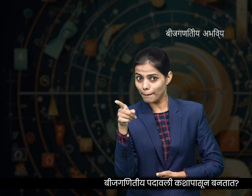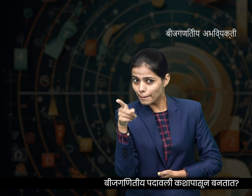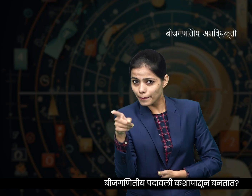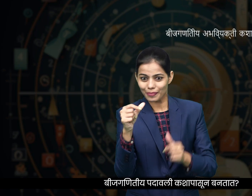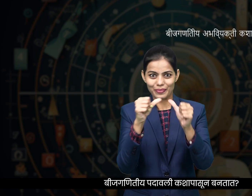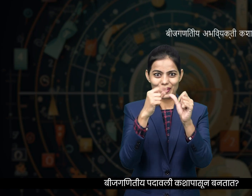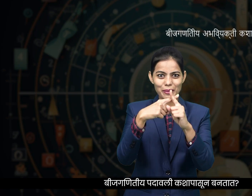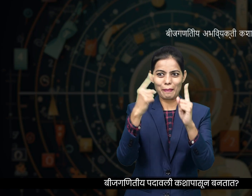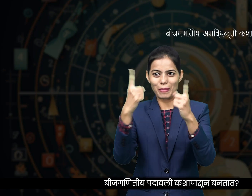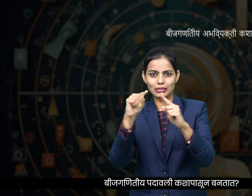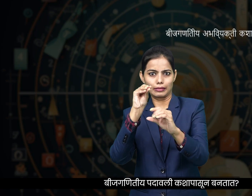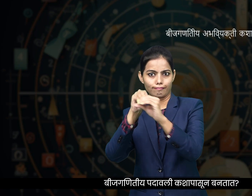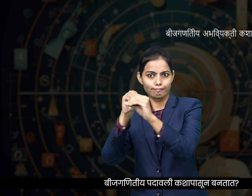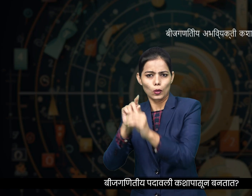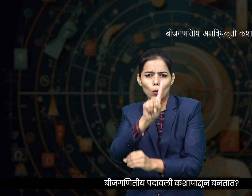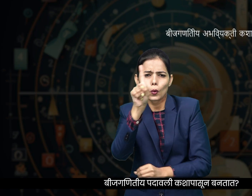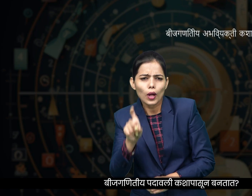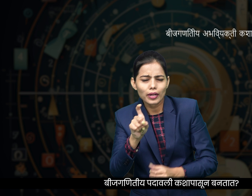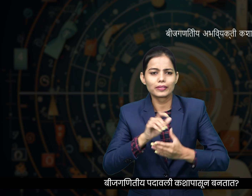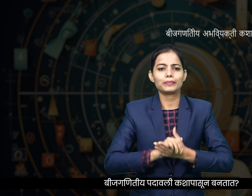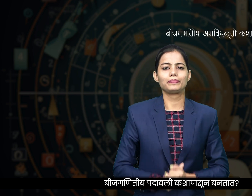बीजगणितीय पदावली कशापासून बनतात?